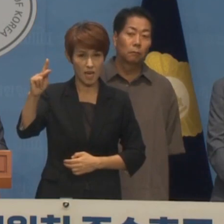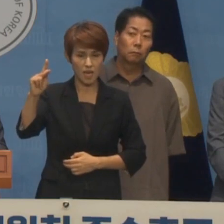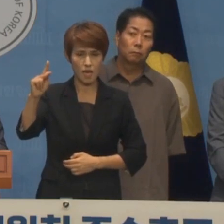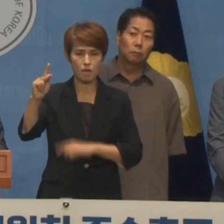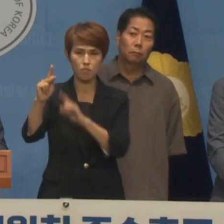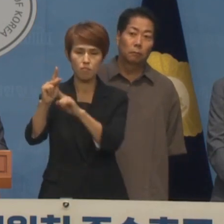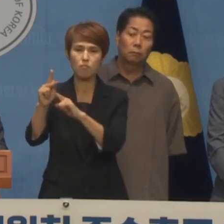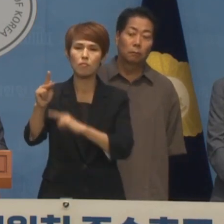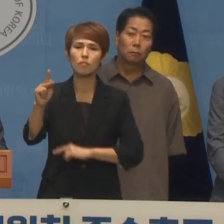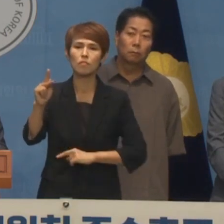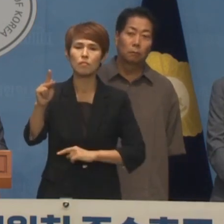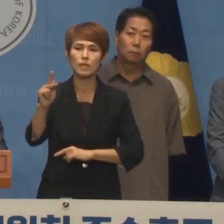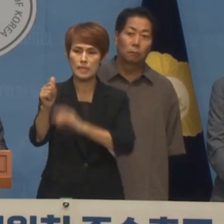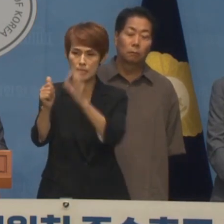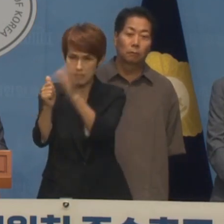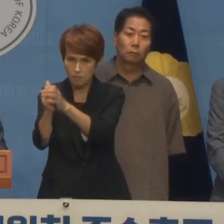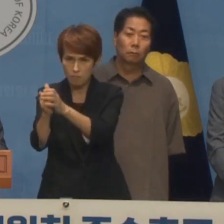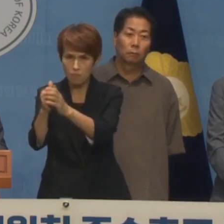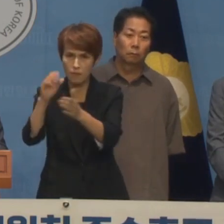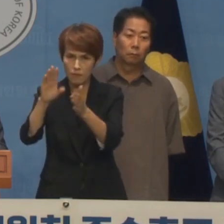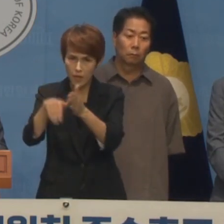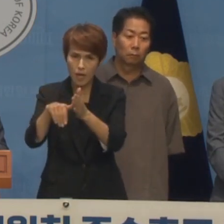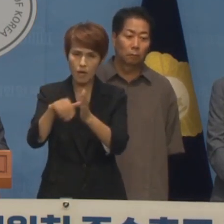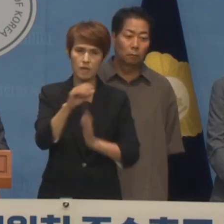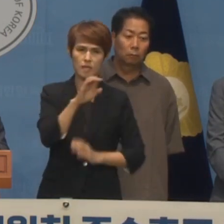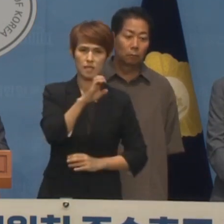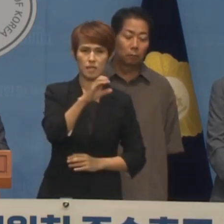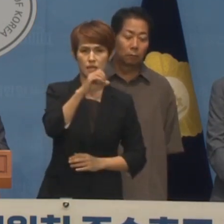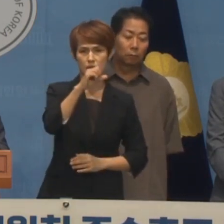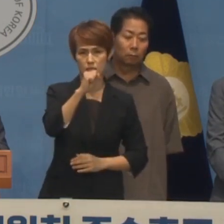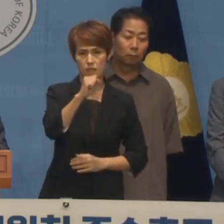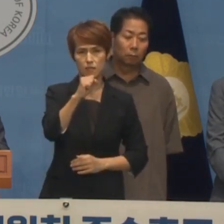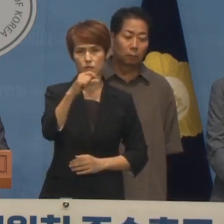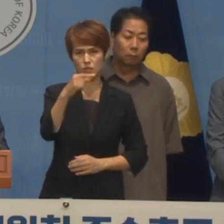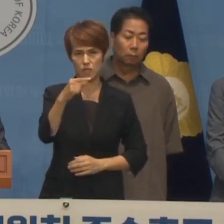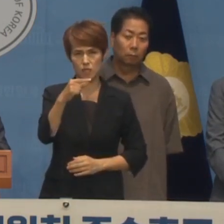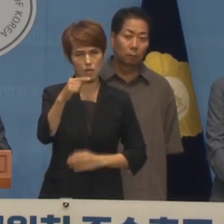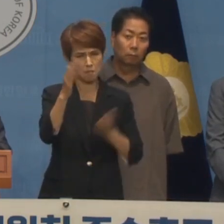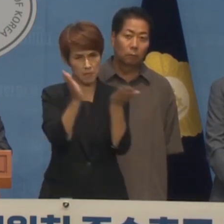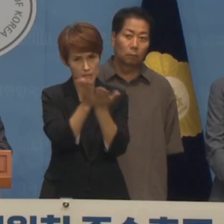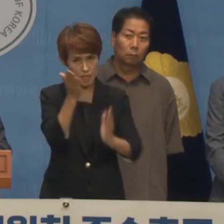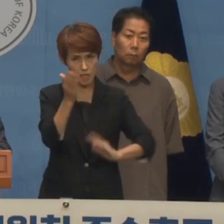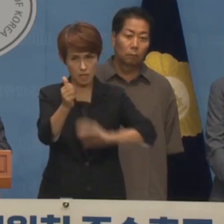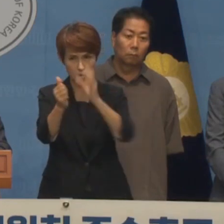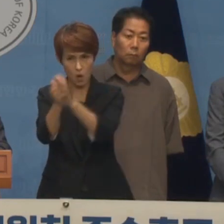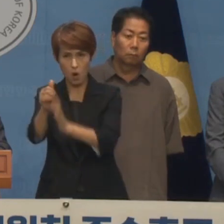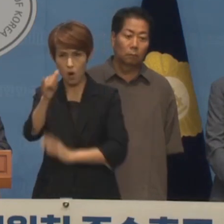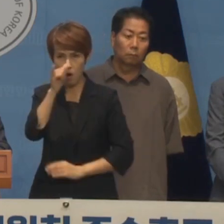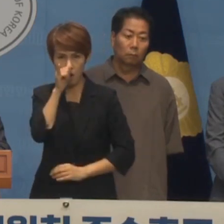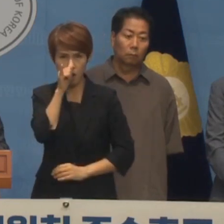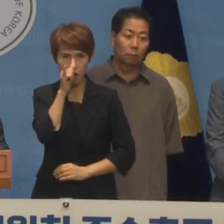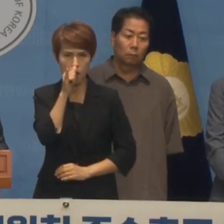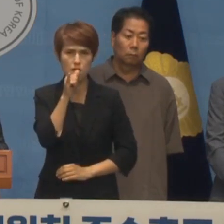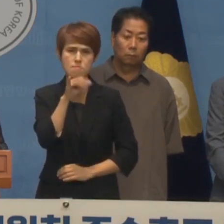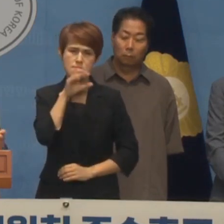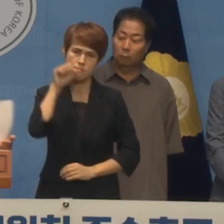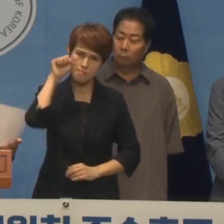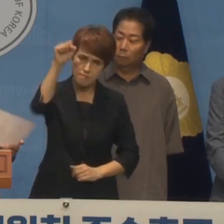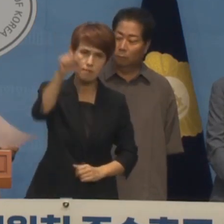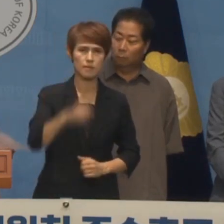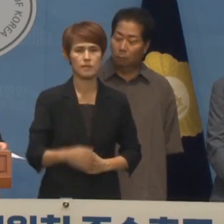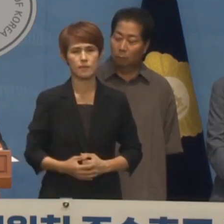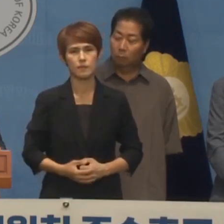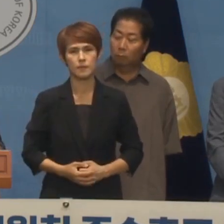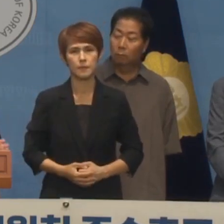원칙과 ESG 책임 투자 관점에서 부적합한 위탁 운용사를 선정한 것은 철저히 규탄받아야 할